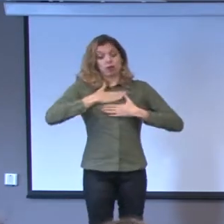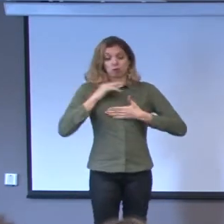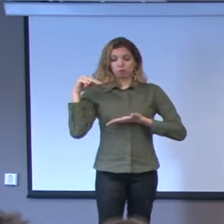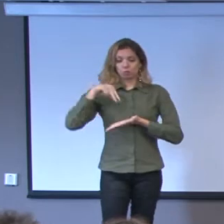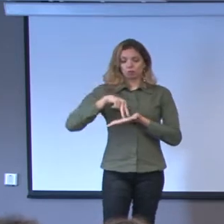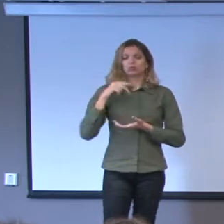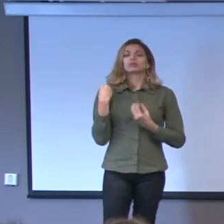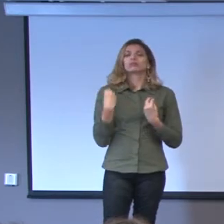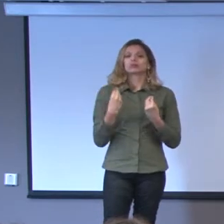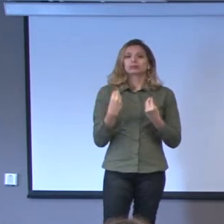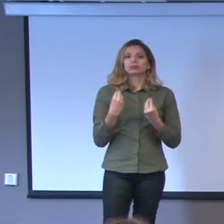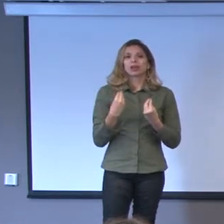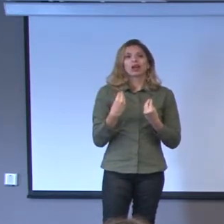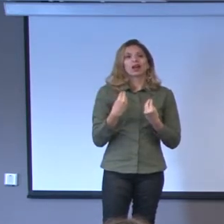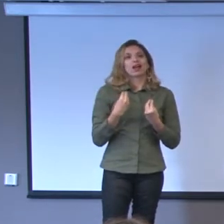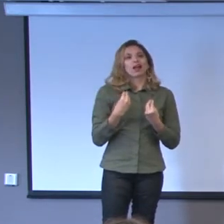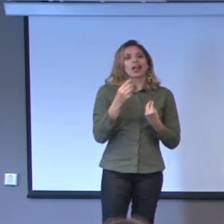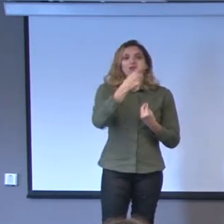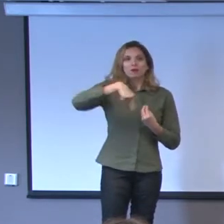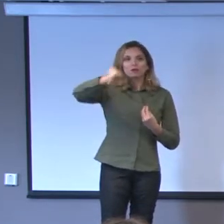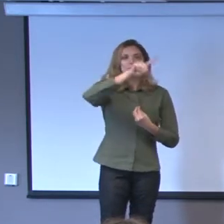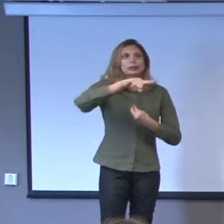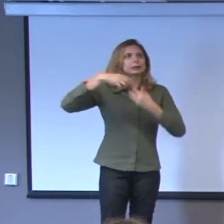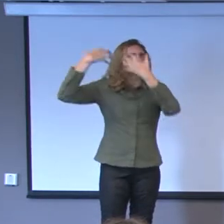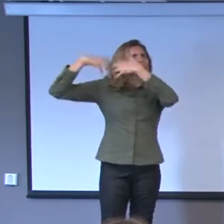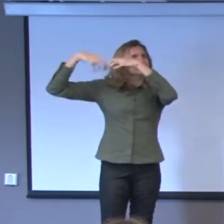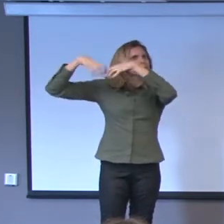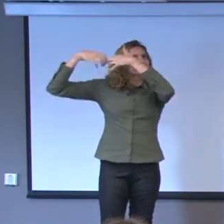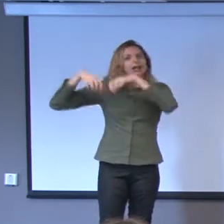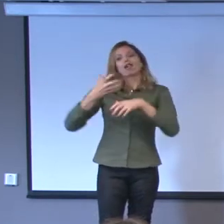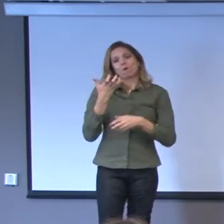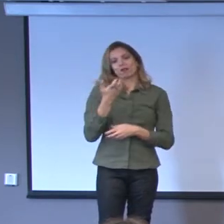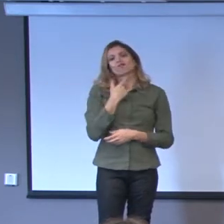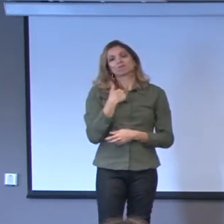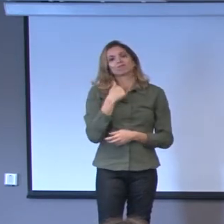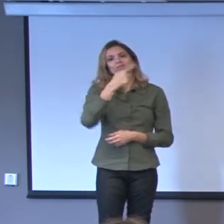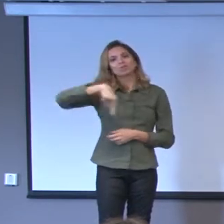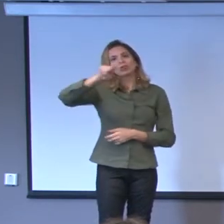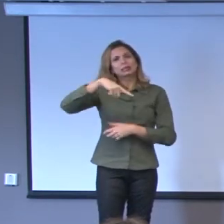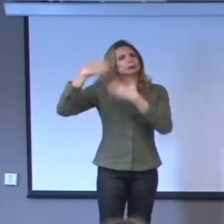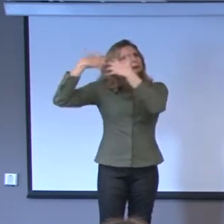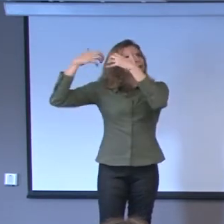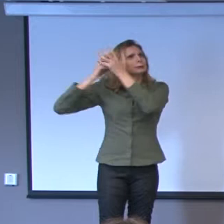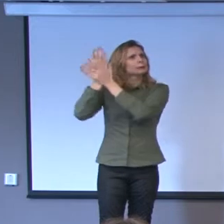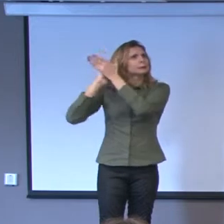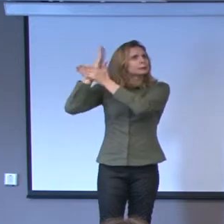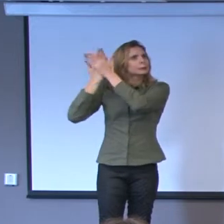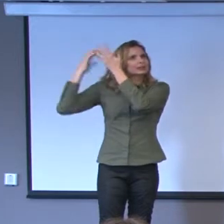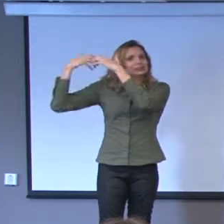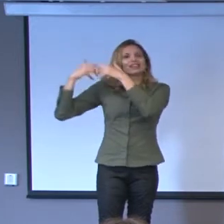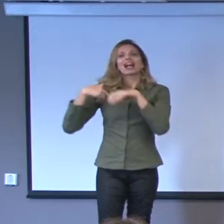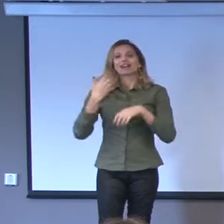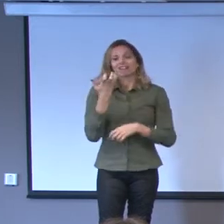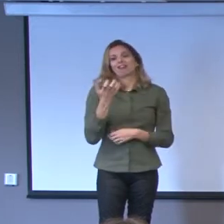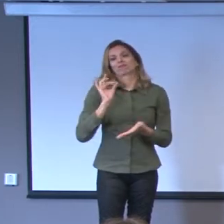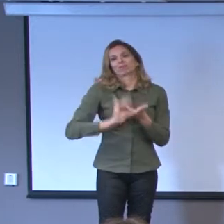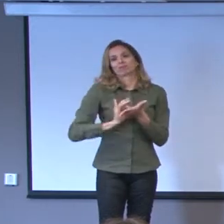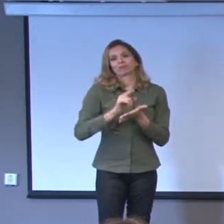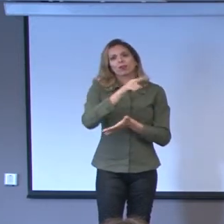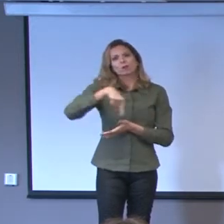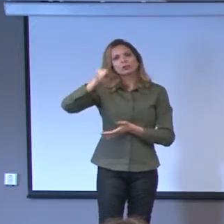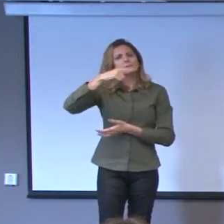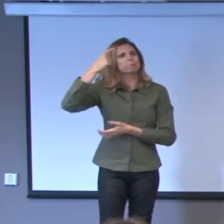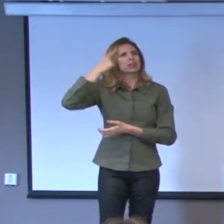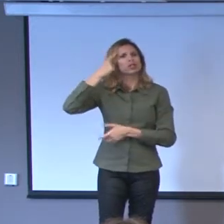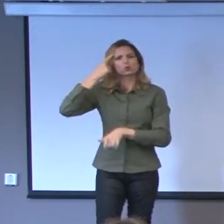é simplesmente atormentá-los nas ideias, que vocês saiam daqui bastante perturbados com o que vocês pensam